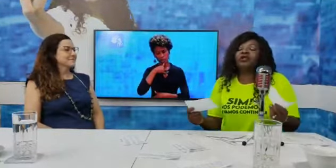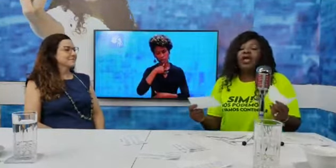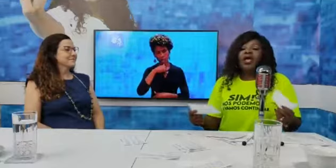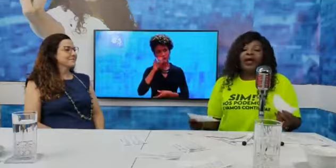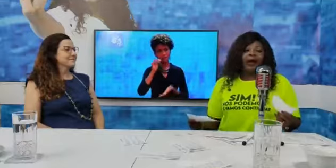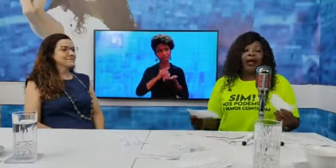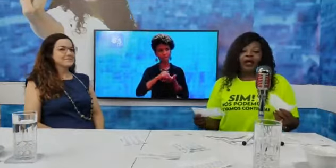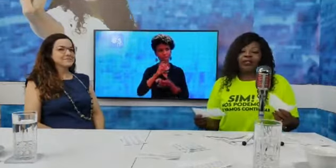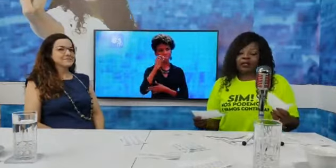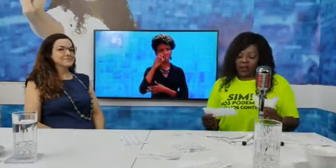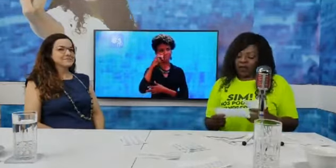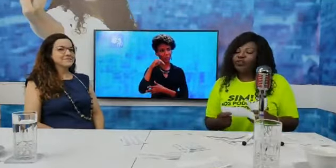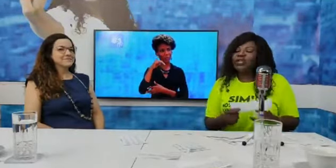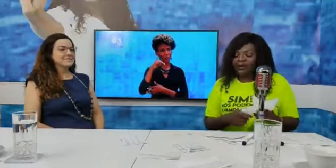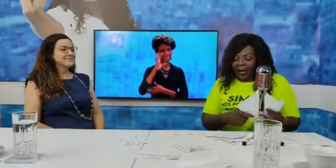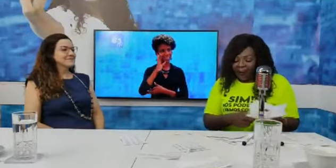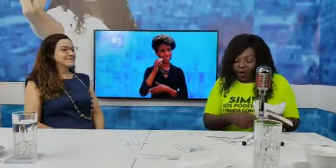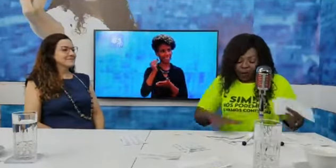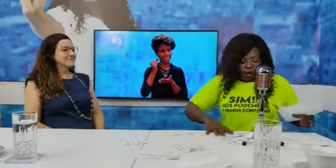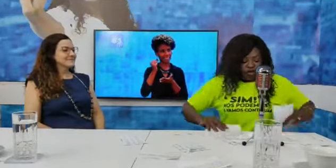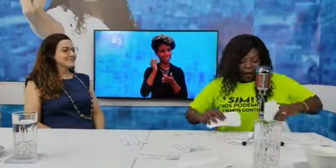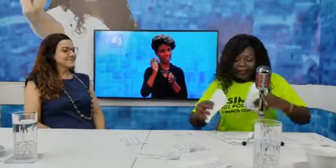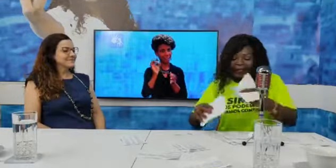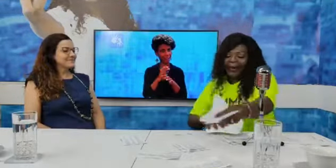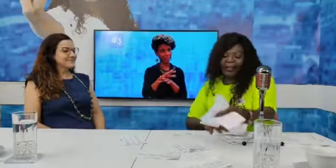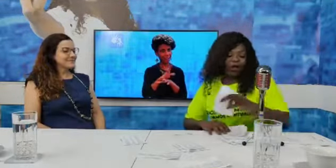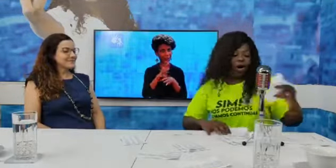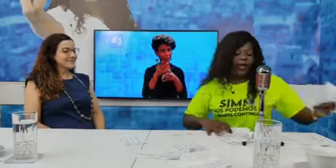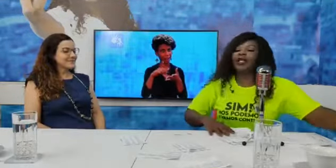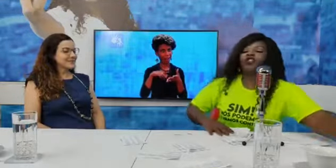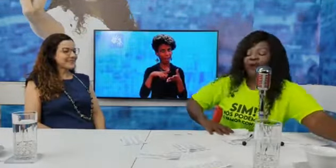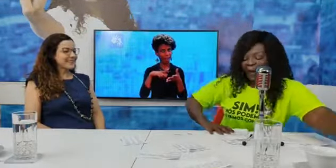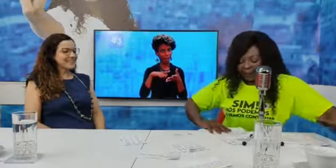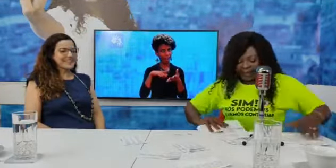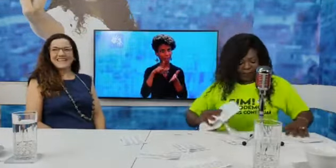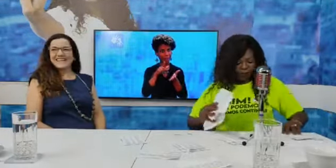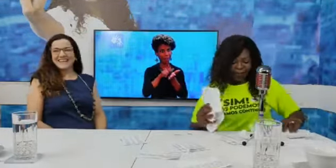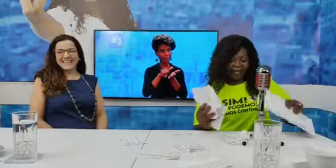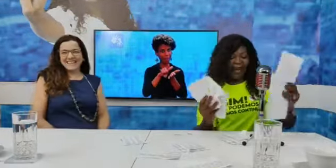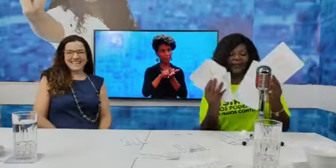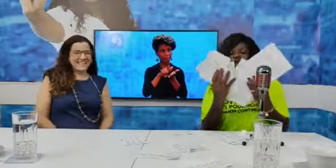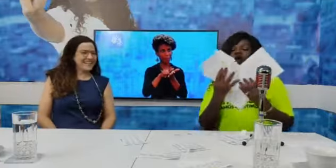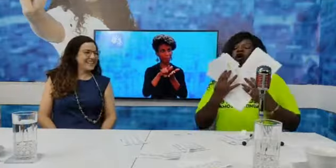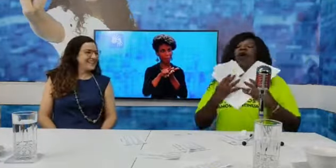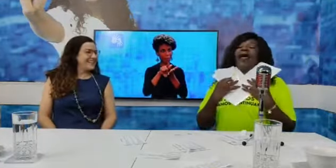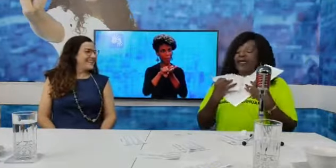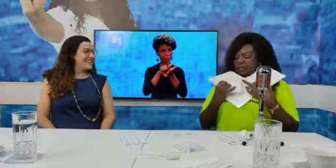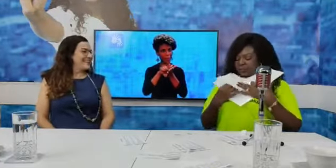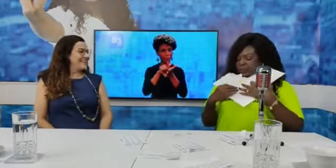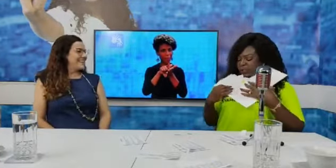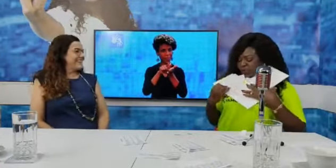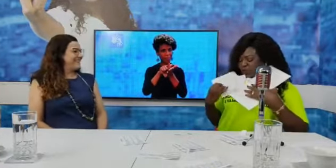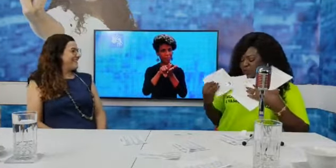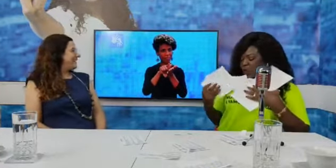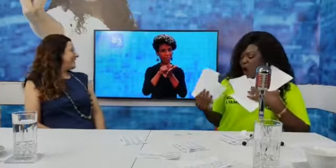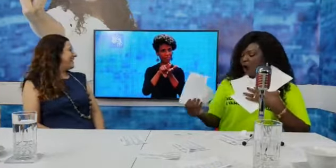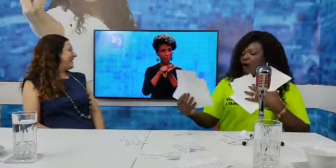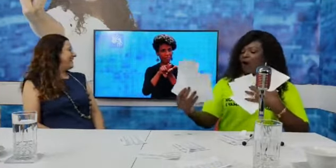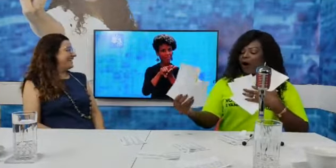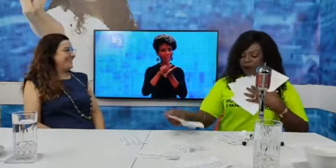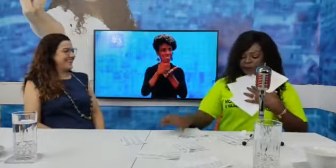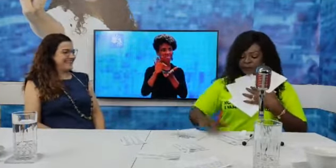5 minutos? Não, estão dizendo que acabou. Só que tem aqui, olha, deixa eu falar minha responsabilidade. Olha isso aqui tudo,